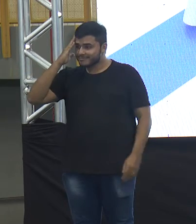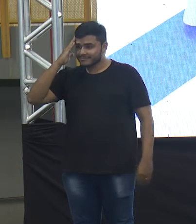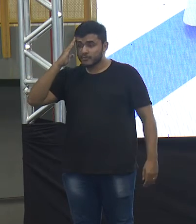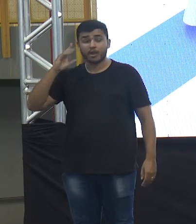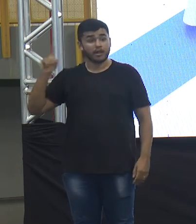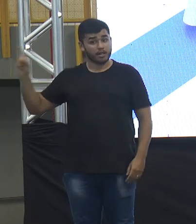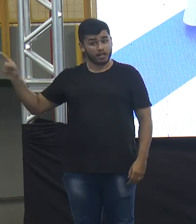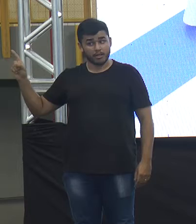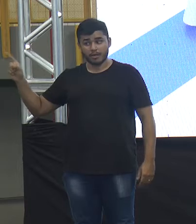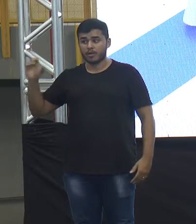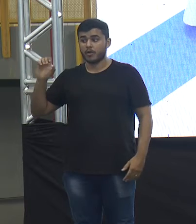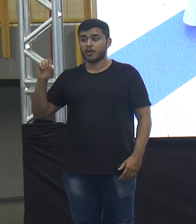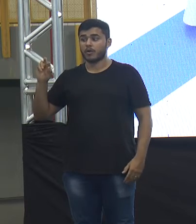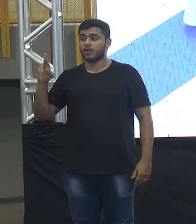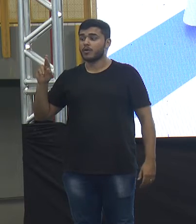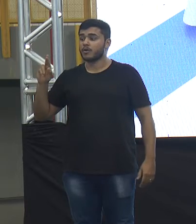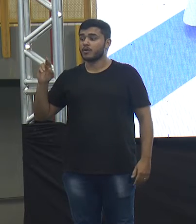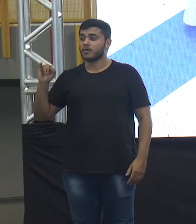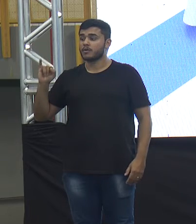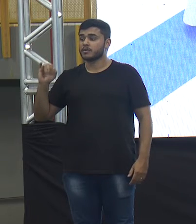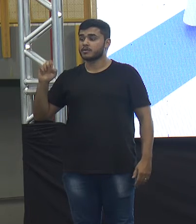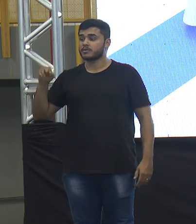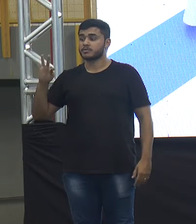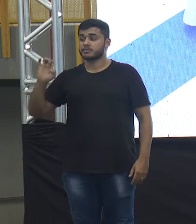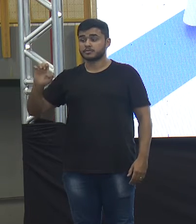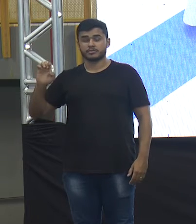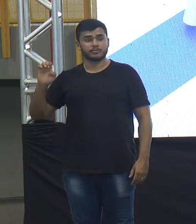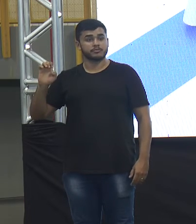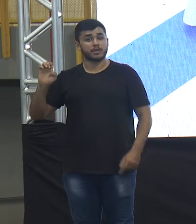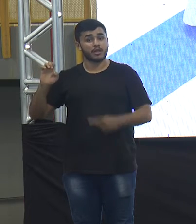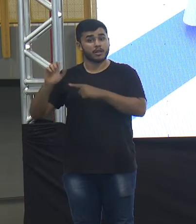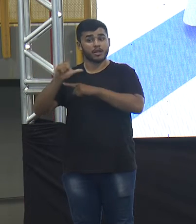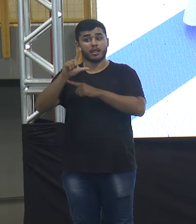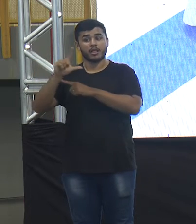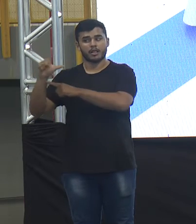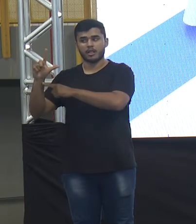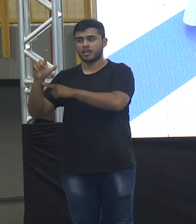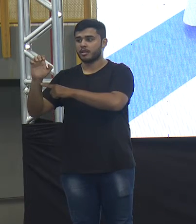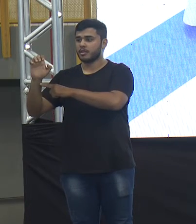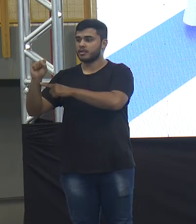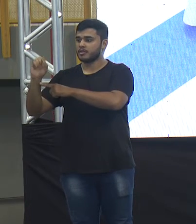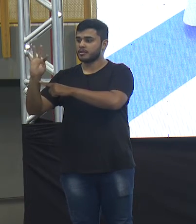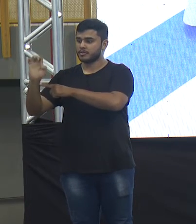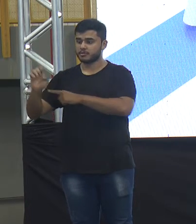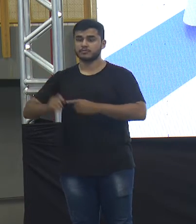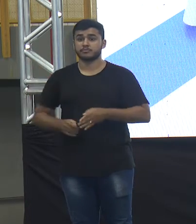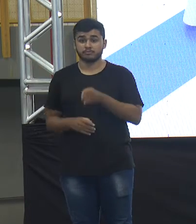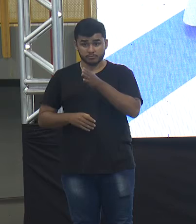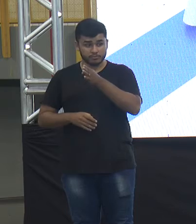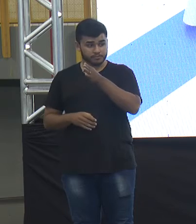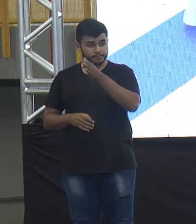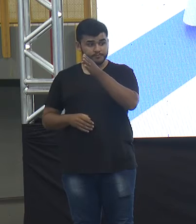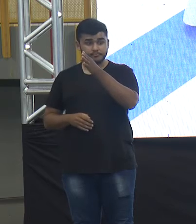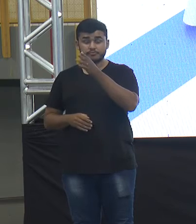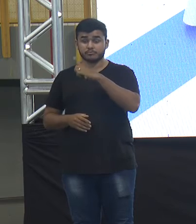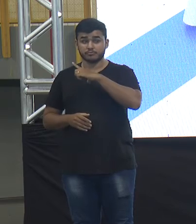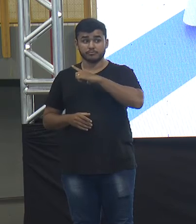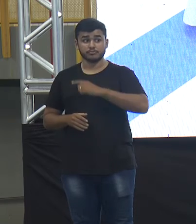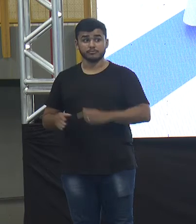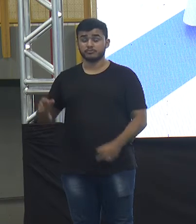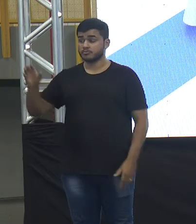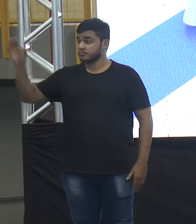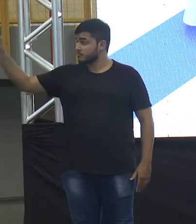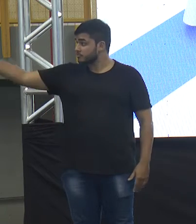oriente. Ou seja, o ponto cardeal leste. À tua frente, se você faz isso, à